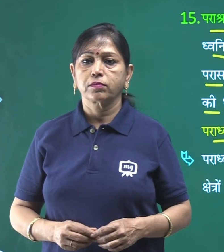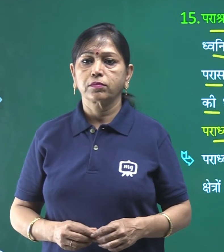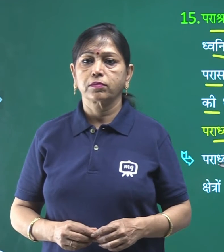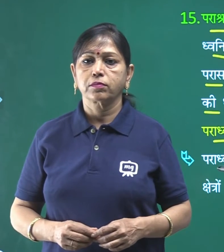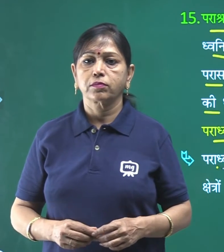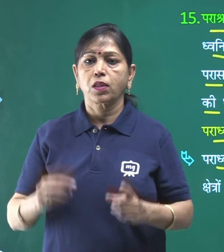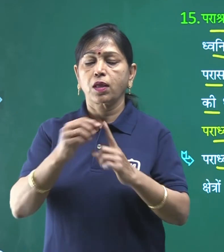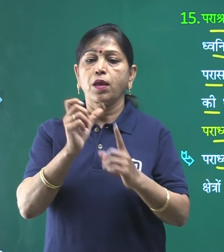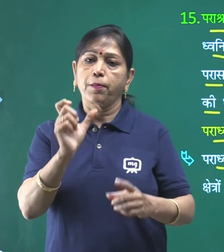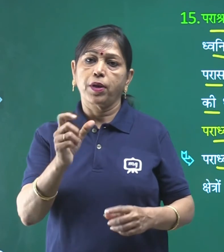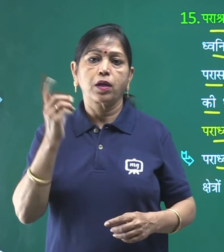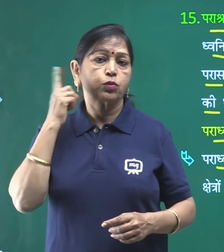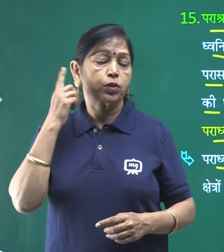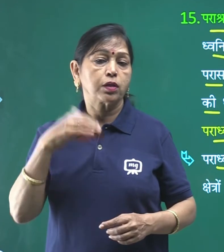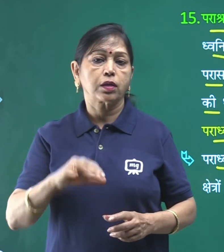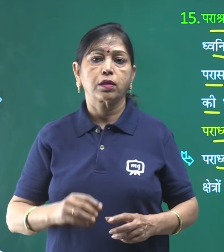प्राध्वनि के